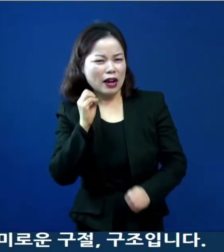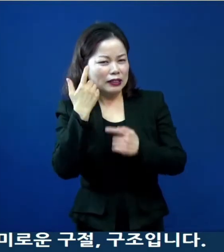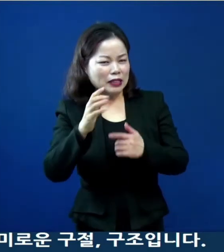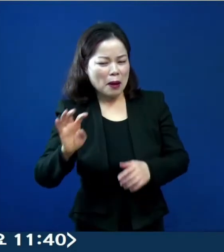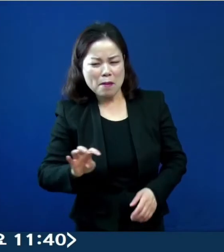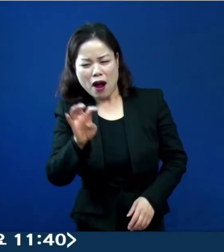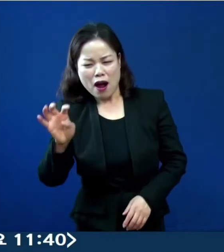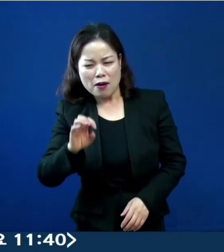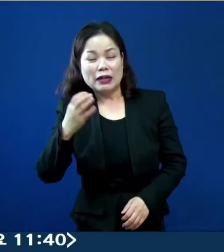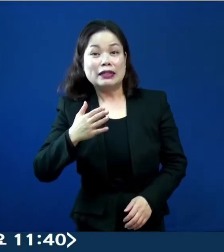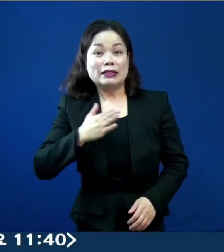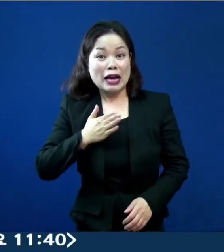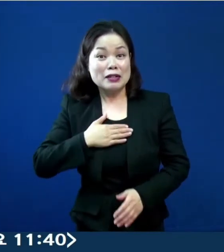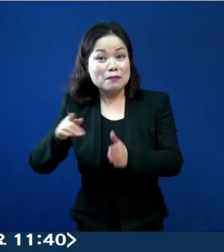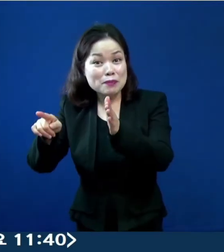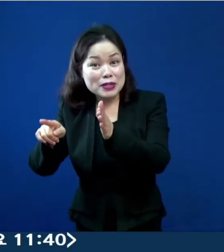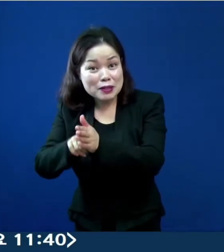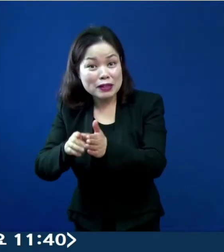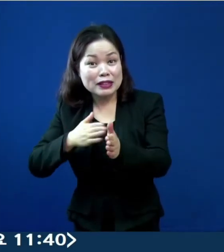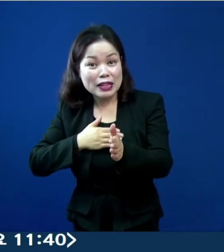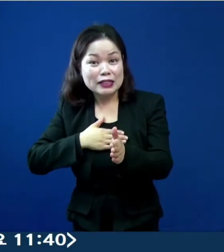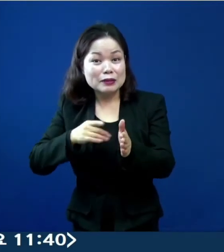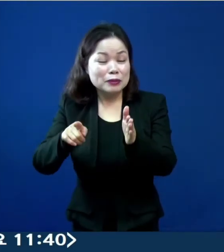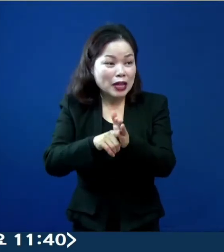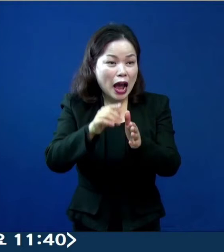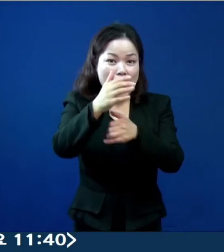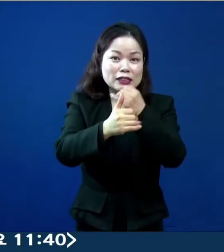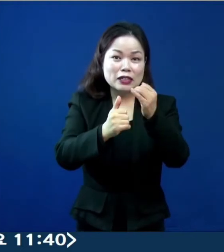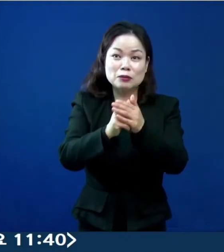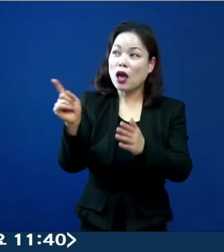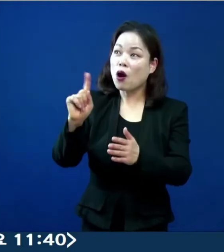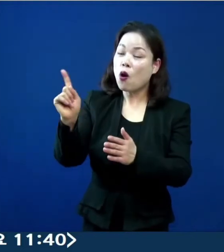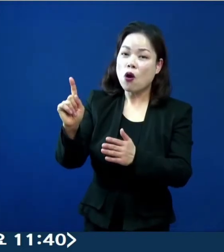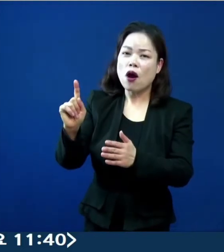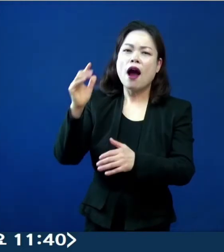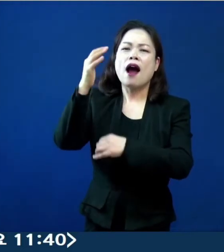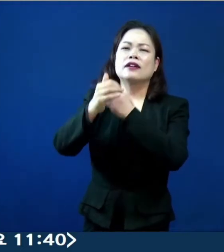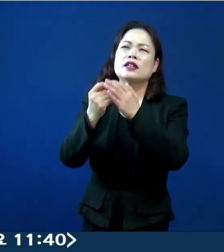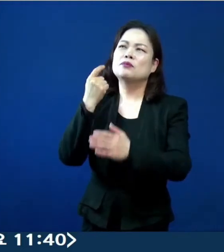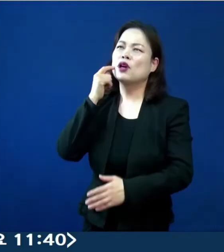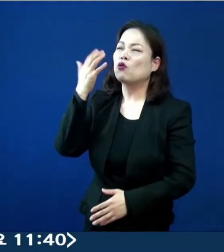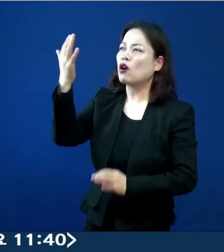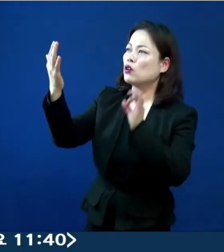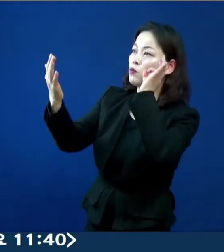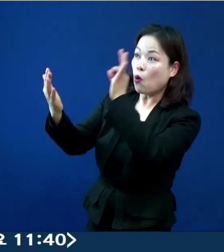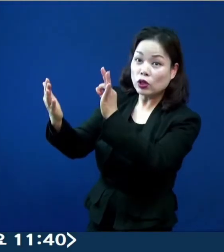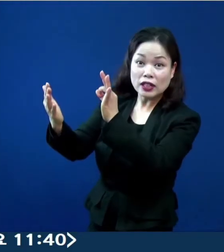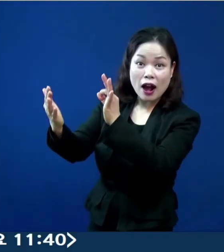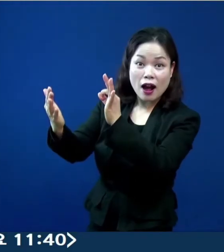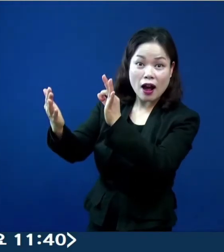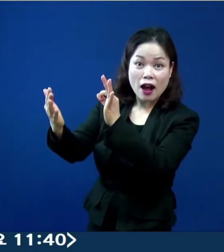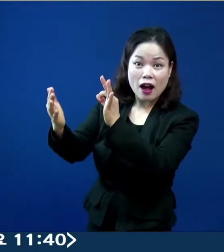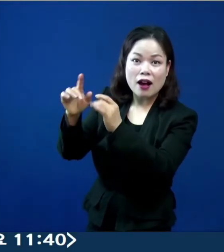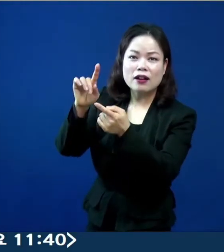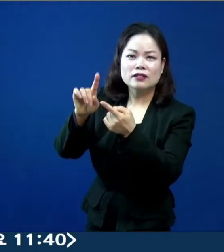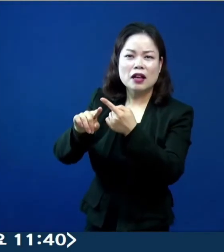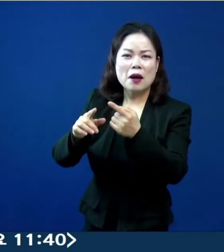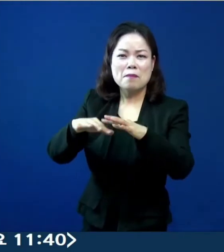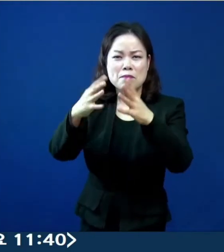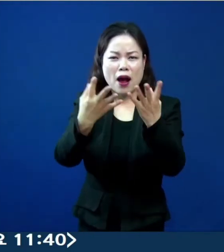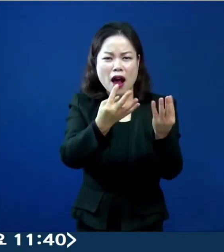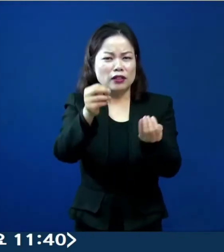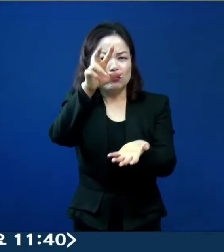않았니? 나를 믿으면, 내가 믿으면 하나님의 뭘 봐? 영광을 보리라. 이게